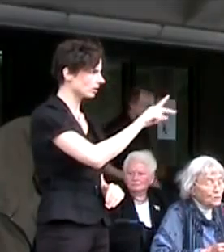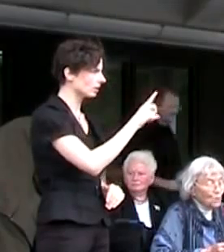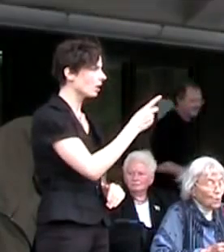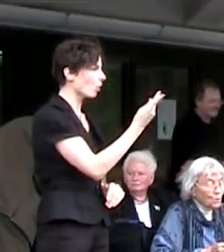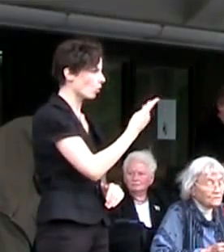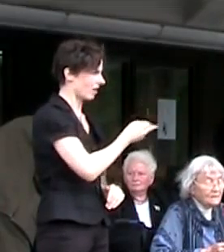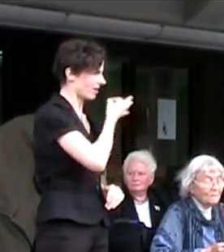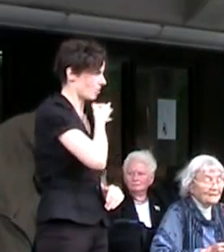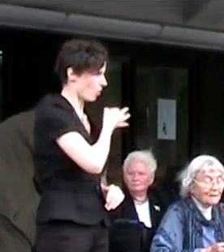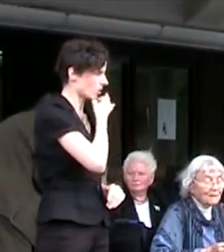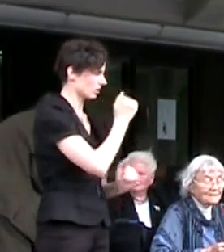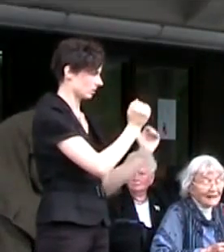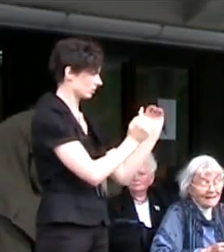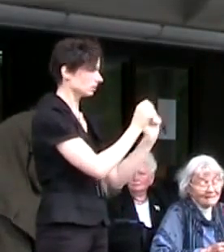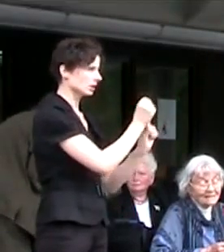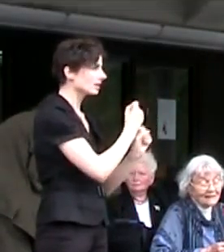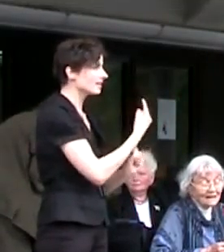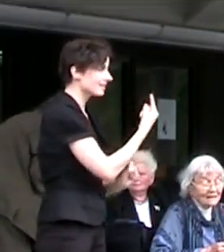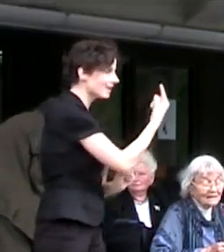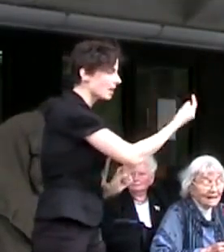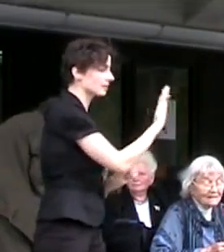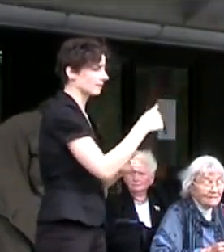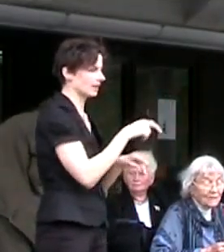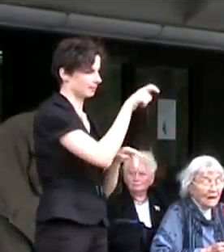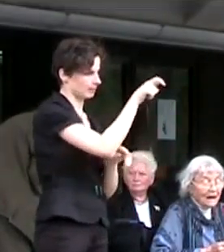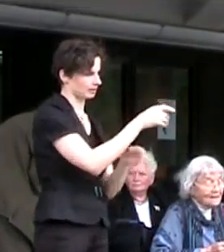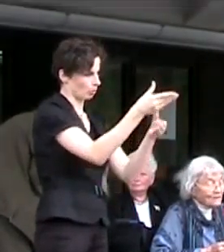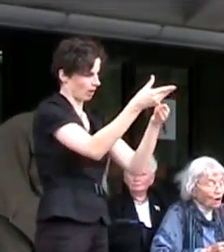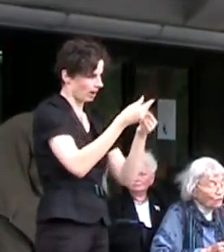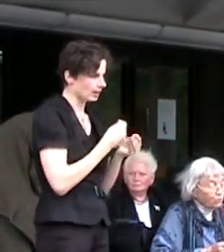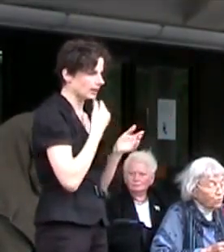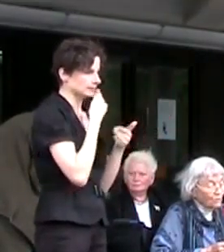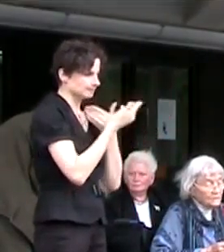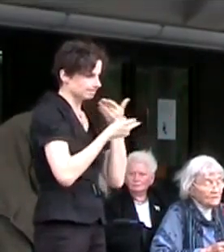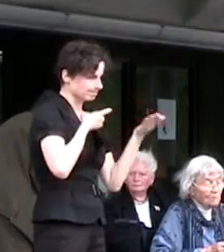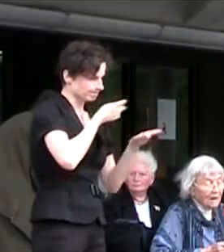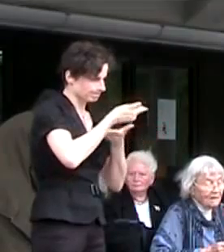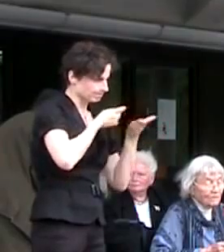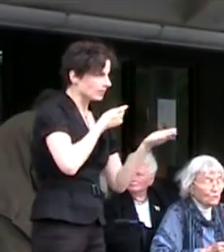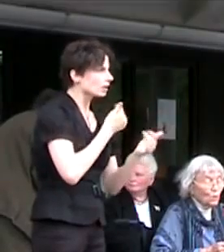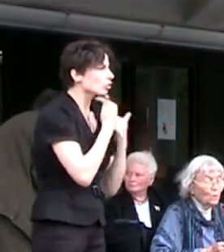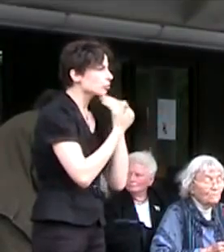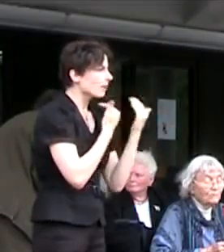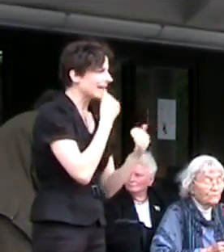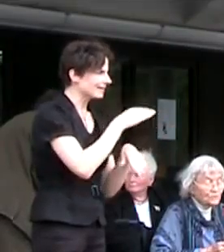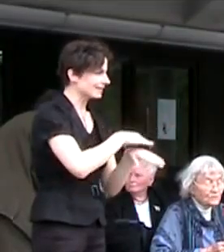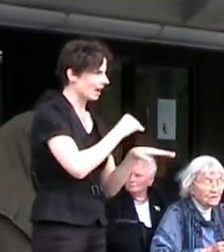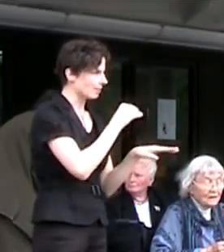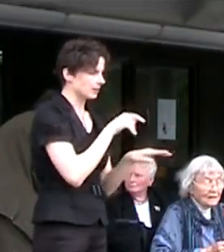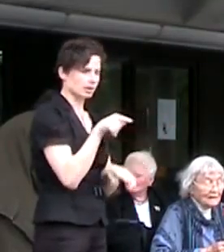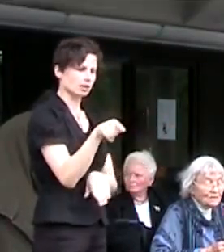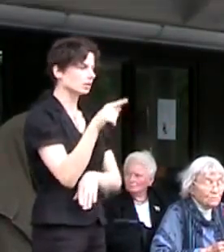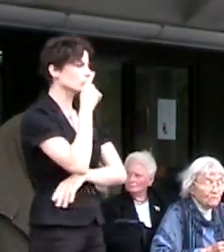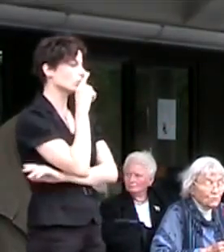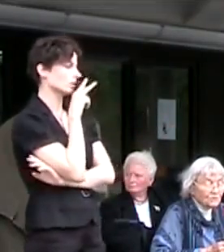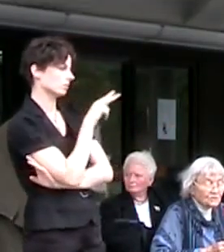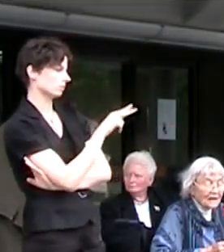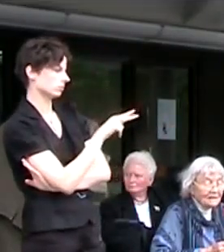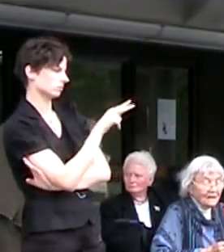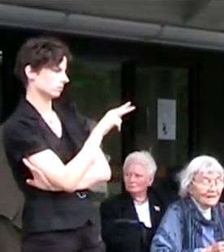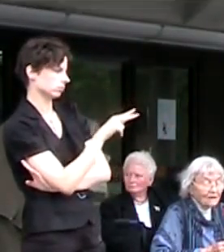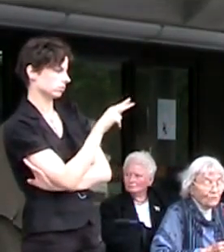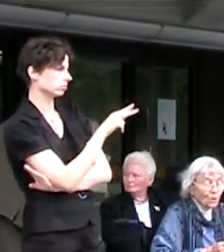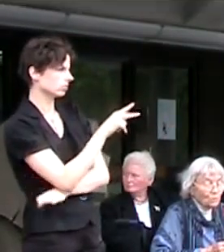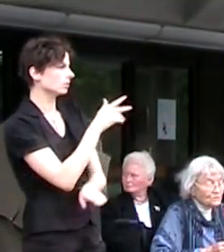die Psychosen, die man damals Geisteskrankheit nannte, als Aufbruch des normalerweise Unbewussten ins